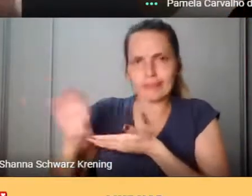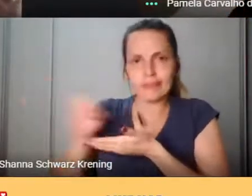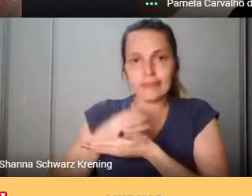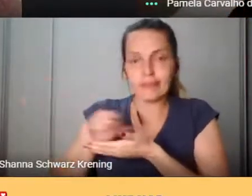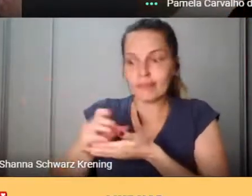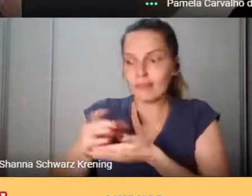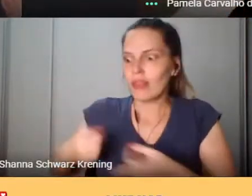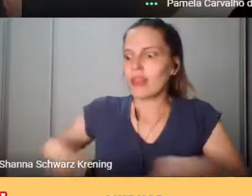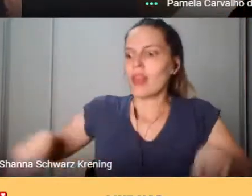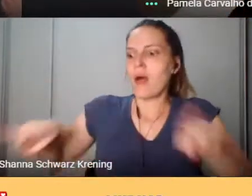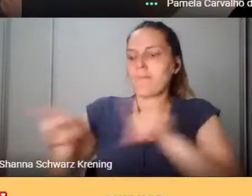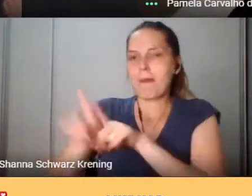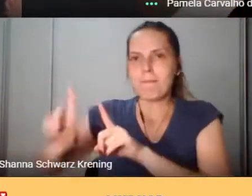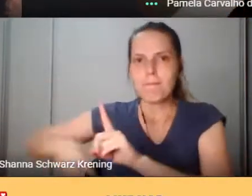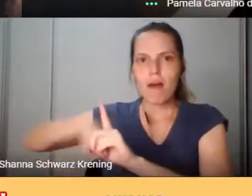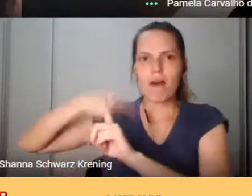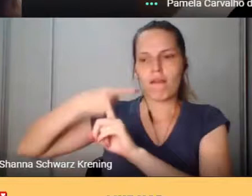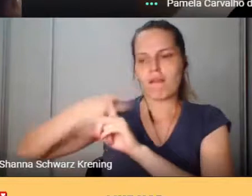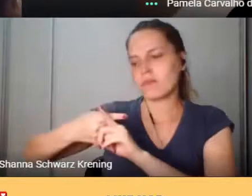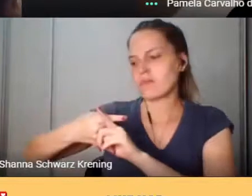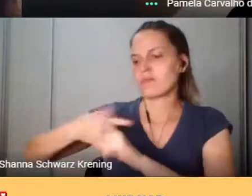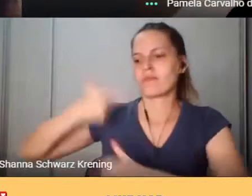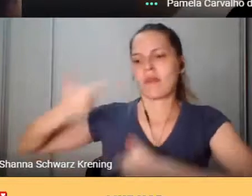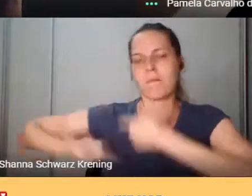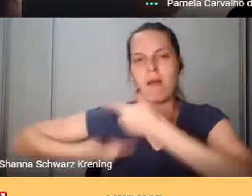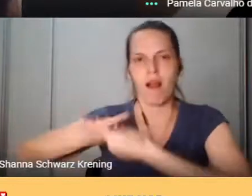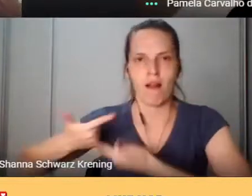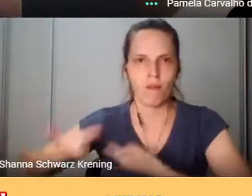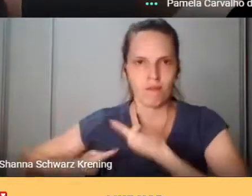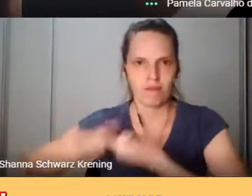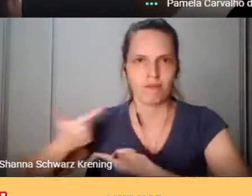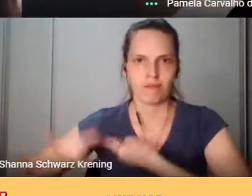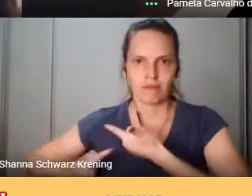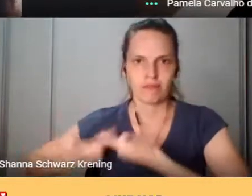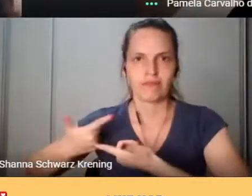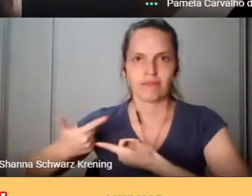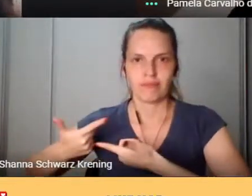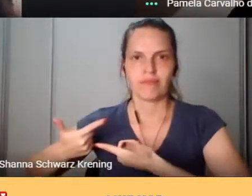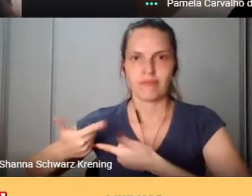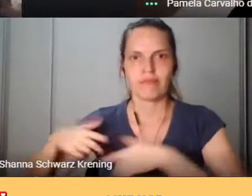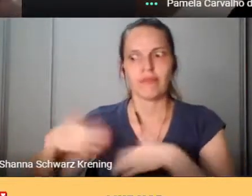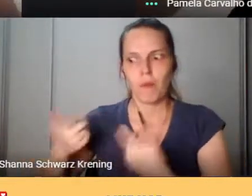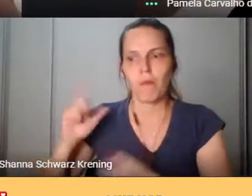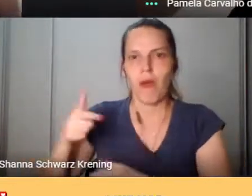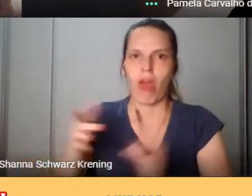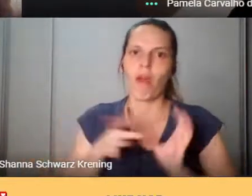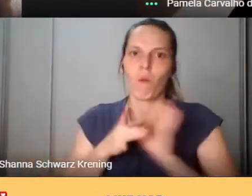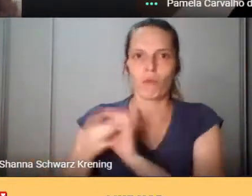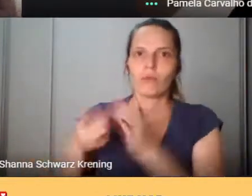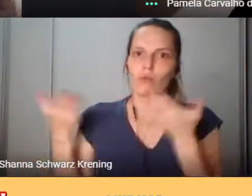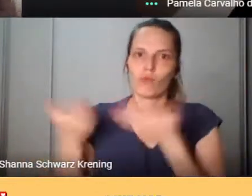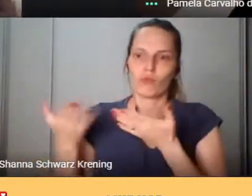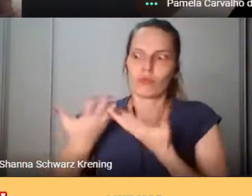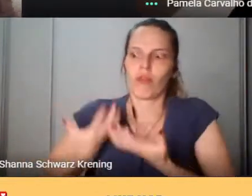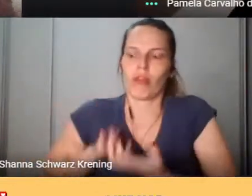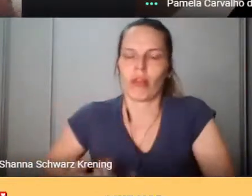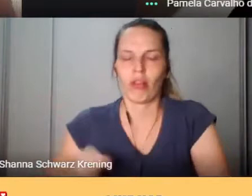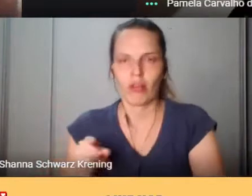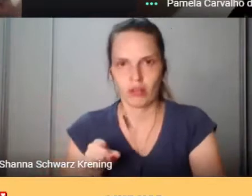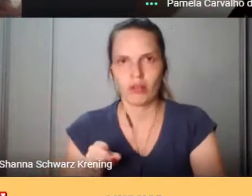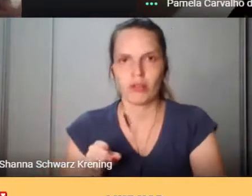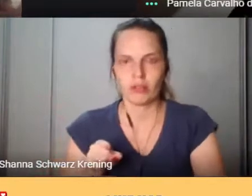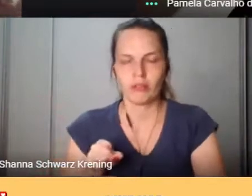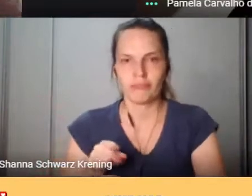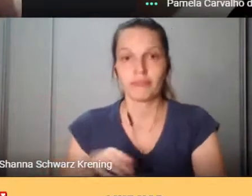uma forma de trabalho. E sim, né? Esse é o nosso contexto atual. E é por isso que é tão importante que a